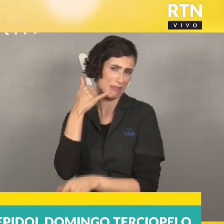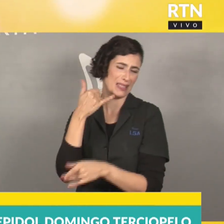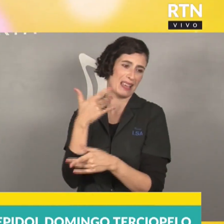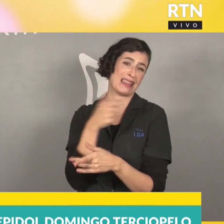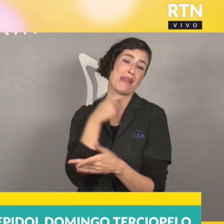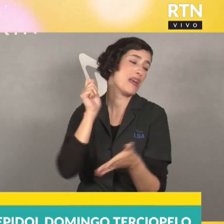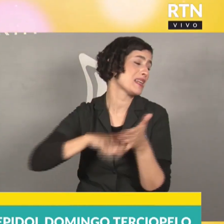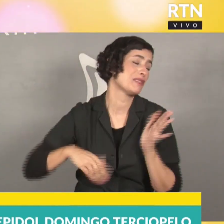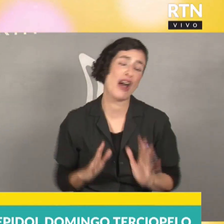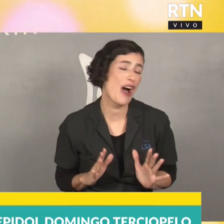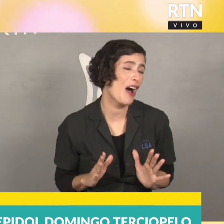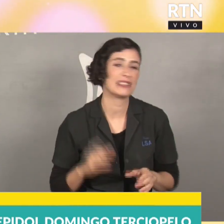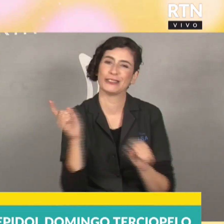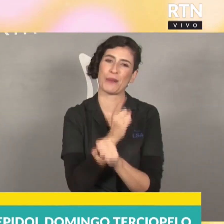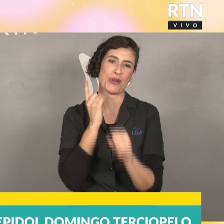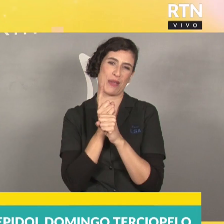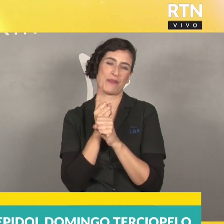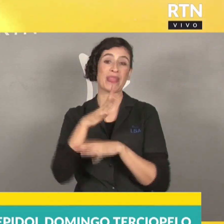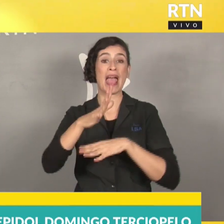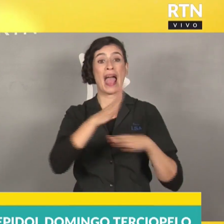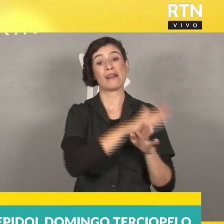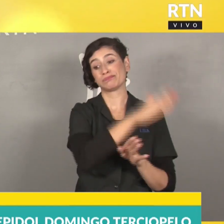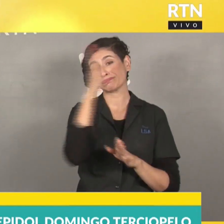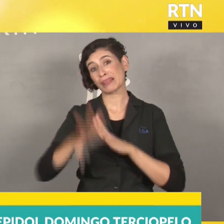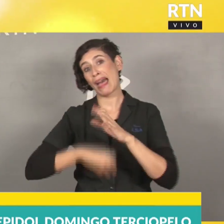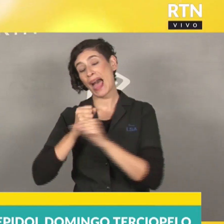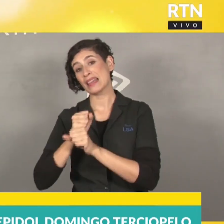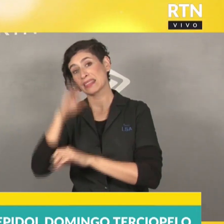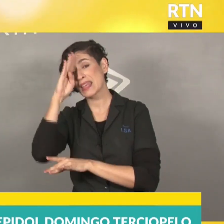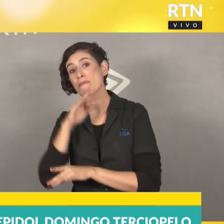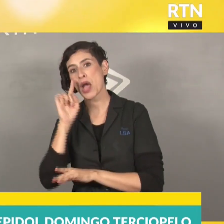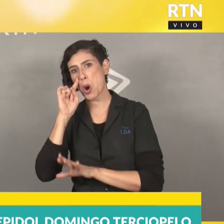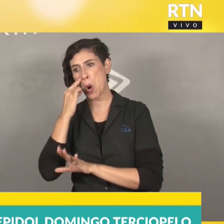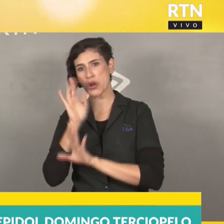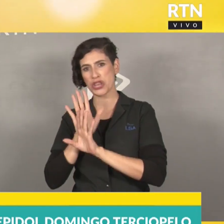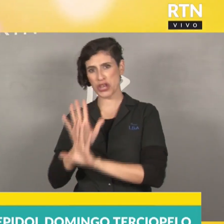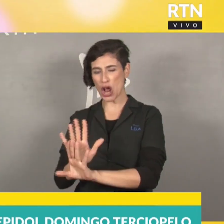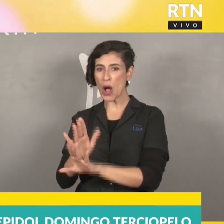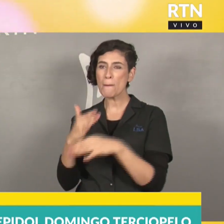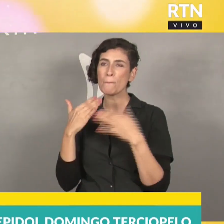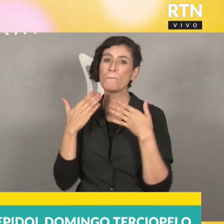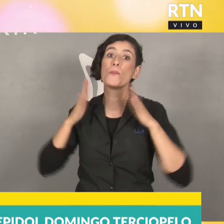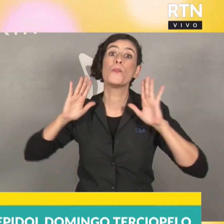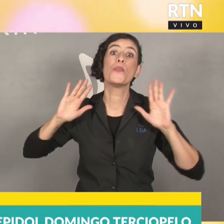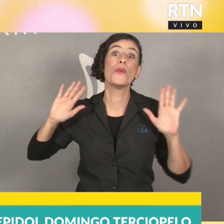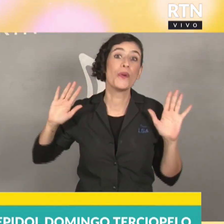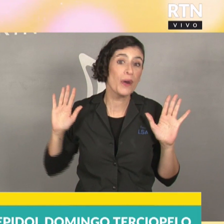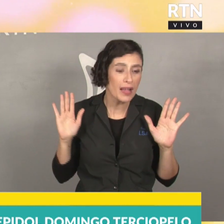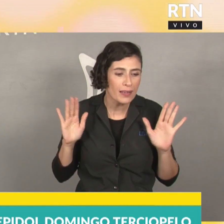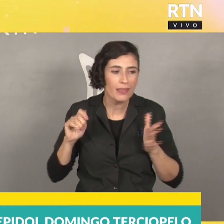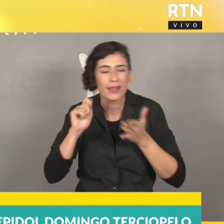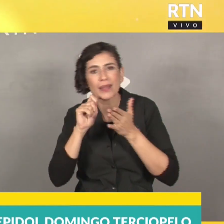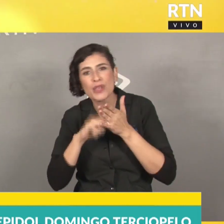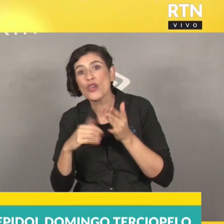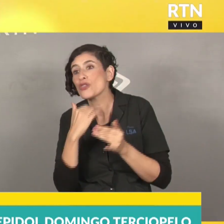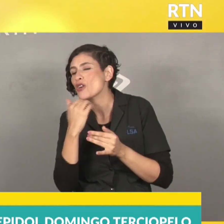No podemos. Hasta junio, que veamos cómo se presenta la... Bueno, pero atentos en junio, entonces. Sí, sí, por ahora no queremos porque